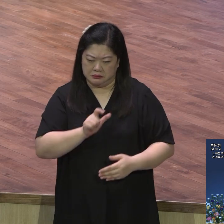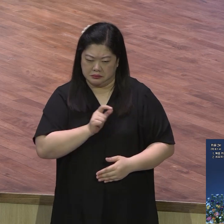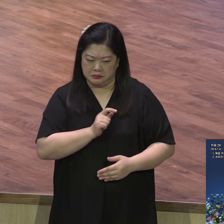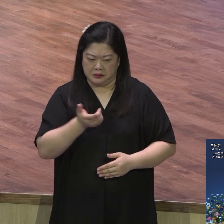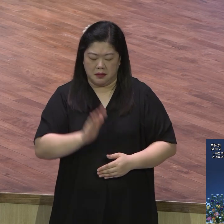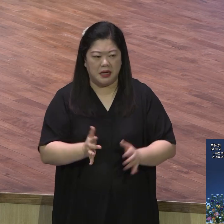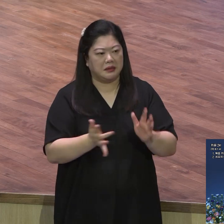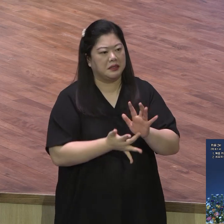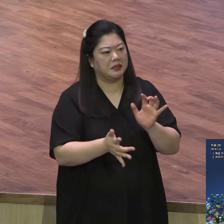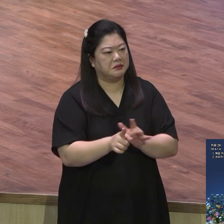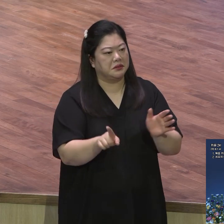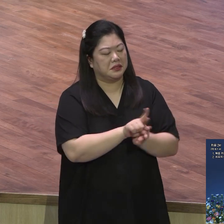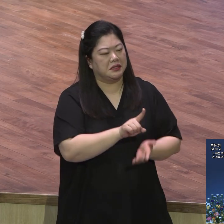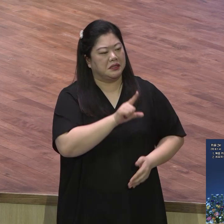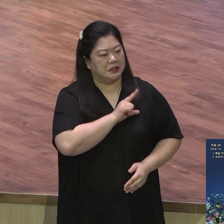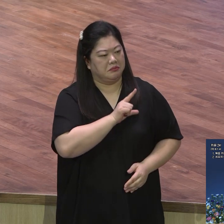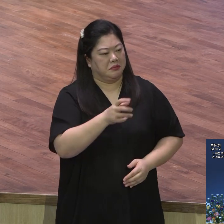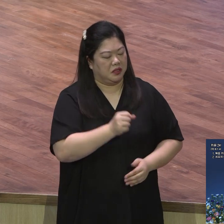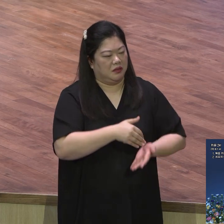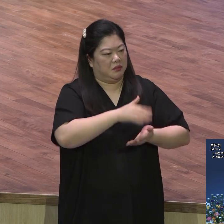믿는지 안 믿는지 너무 잘 안다고.